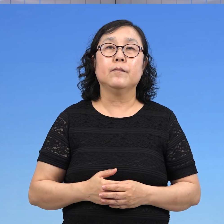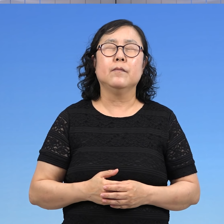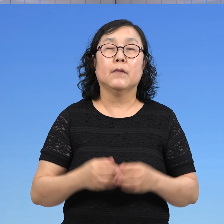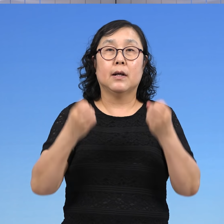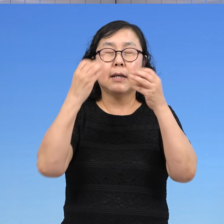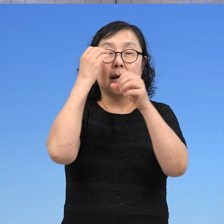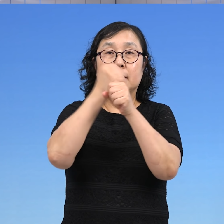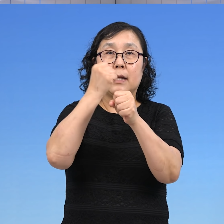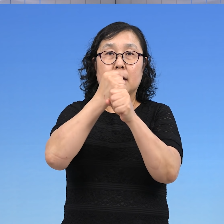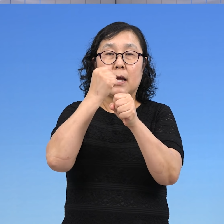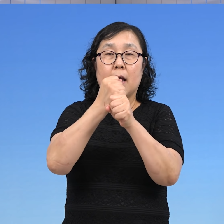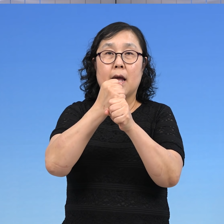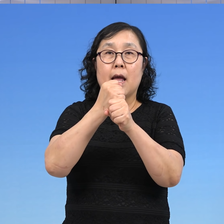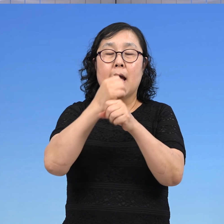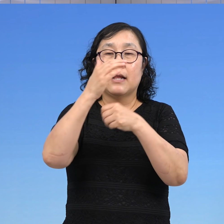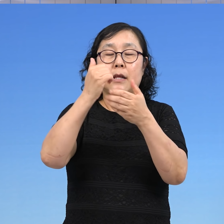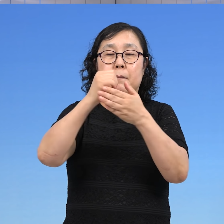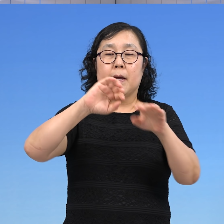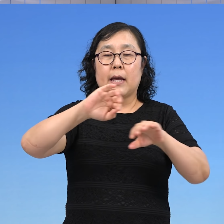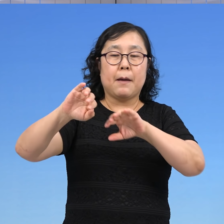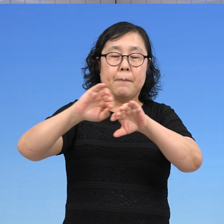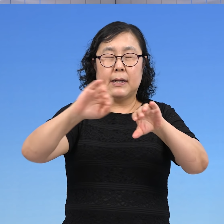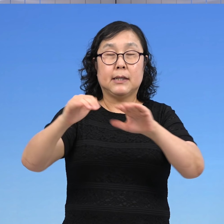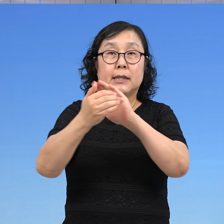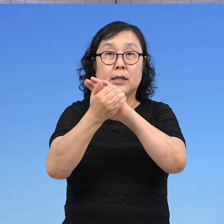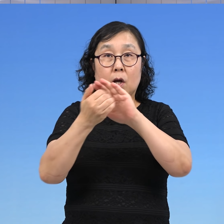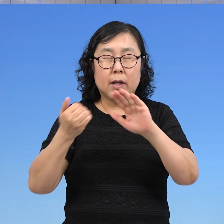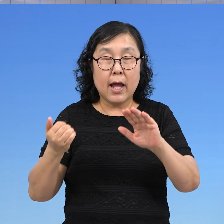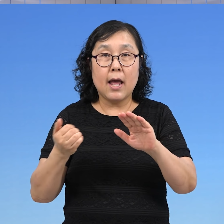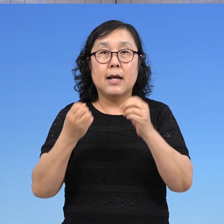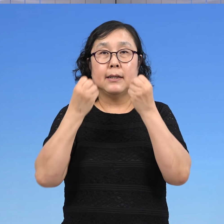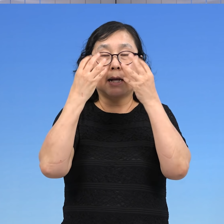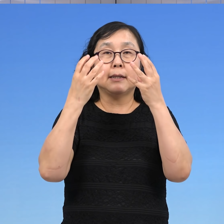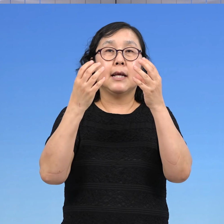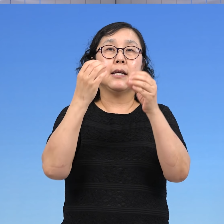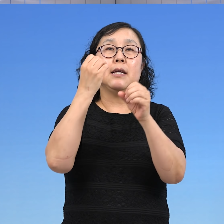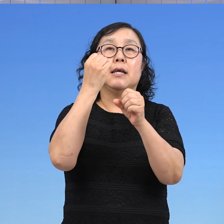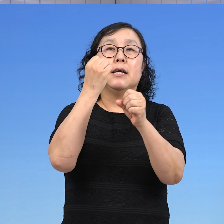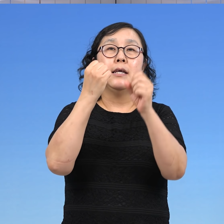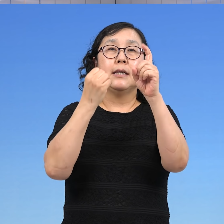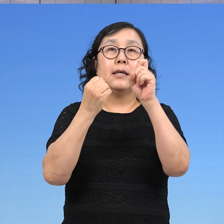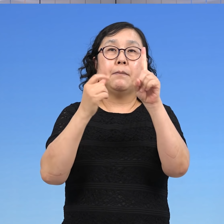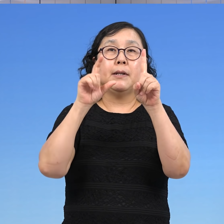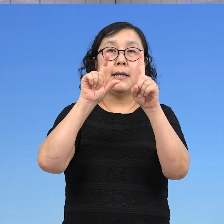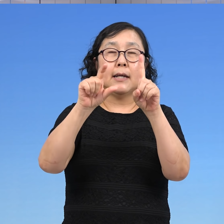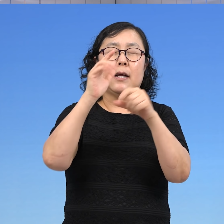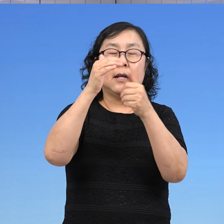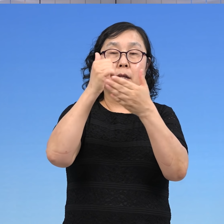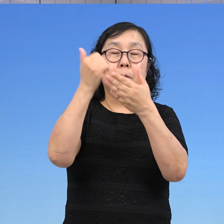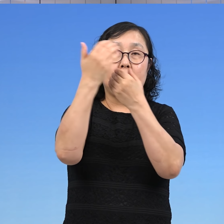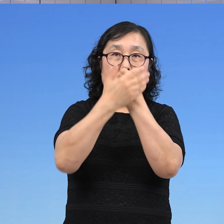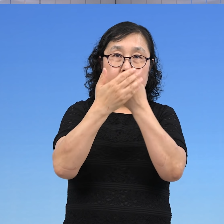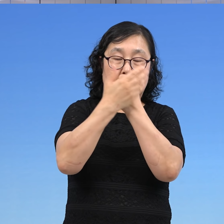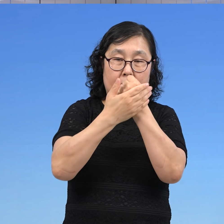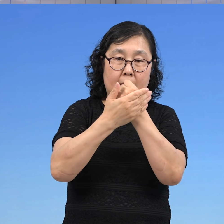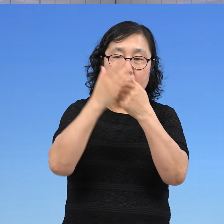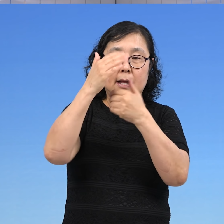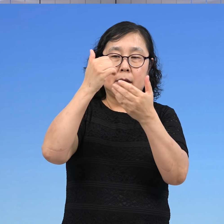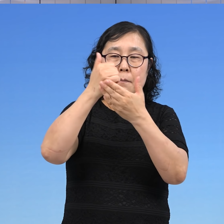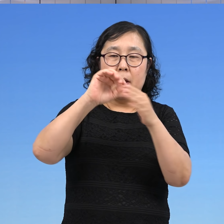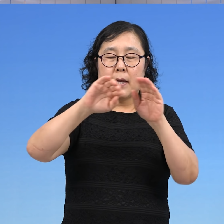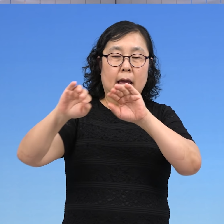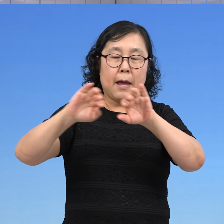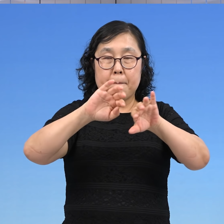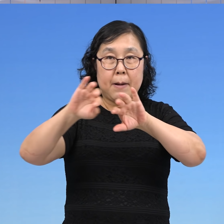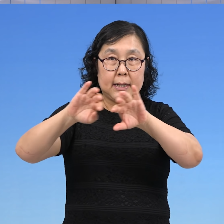그러니까 이 창세기 11장 1 4 k 파시미나 오기 직전인 창세기 11장 에서 하나님의 은혜에 하나님의